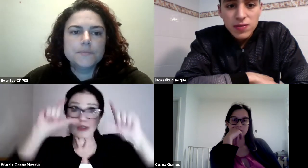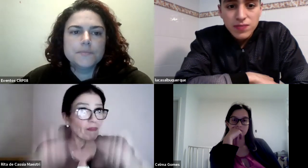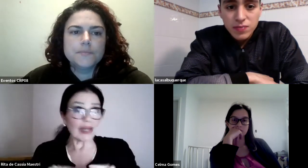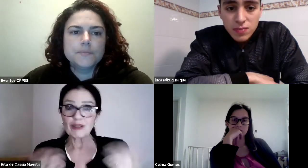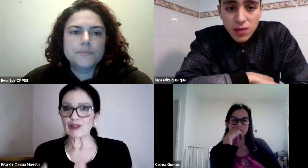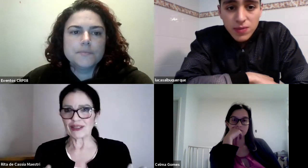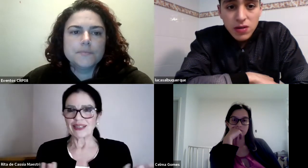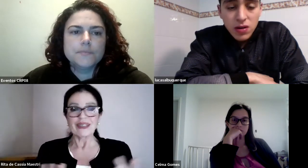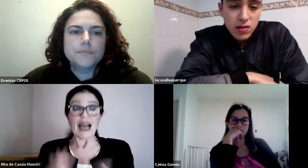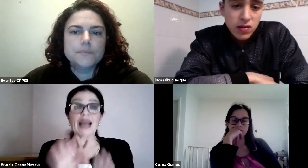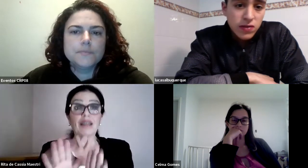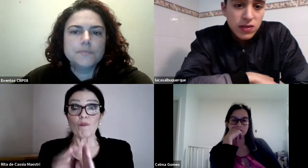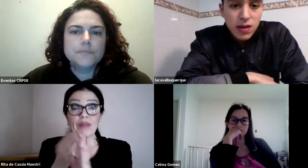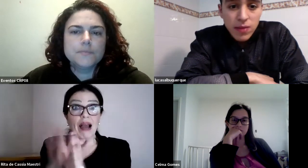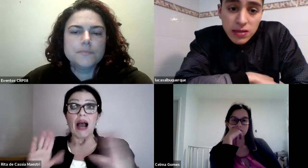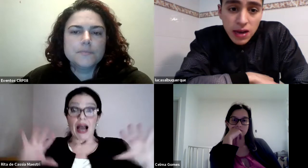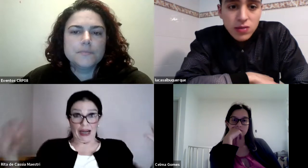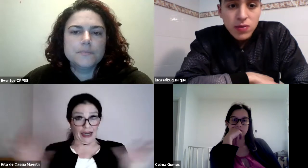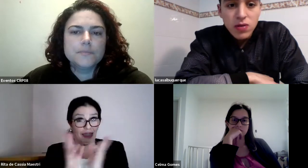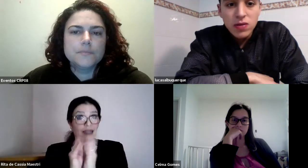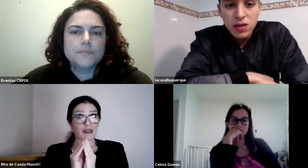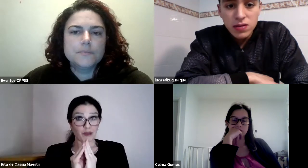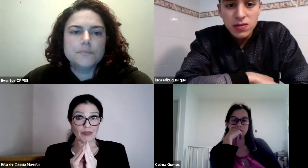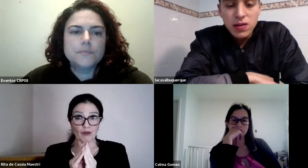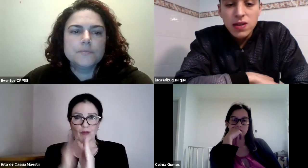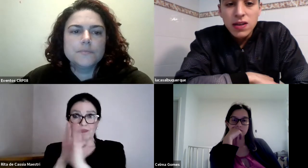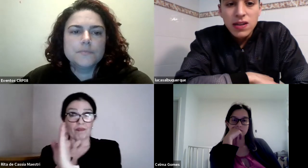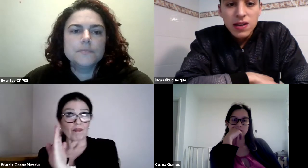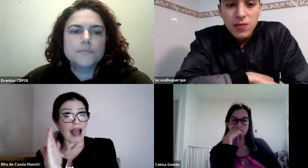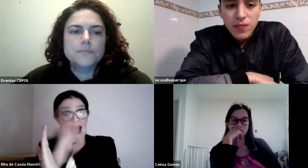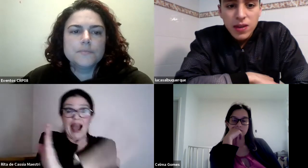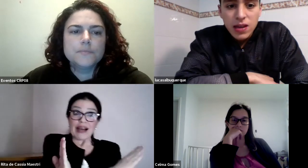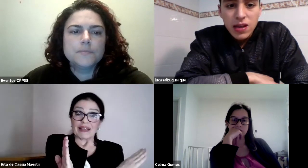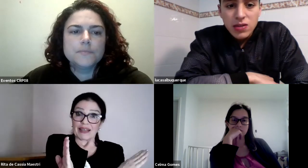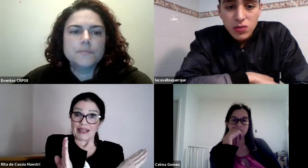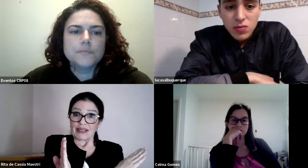Conflitos psicológicos vão ser amenizados por conta disso. Então,